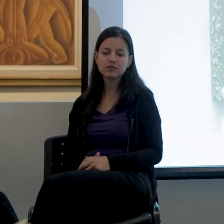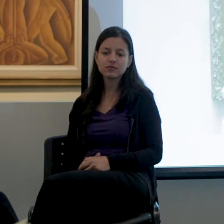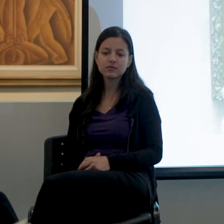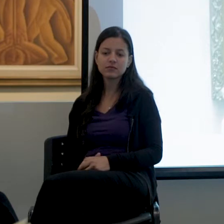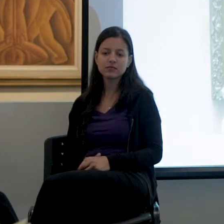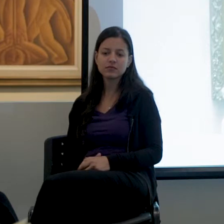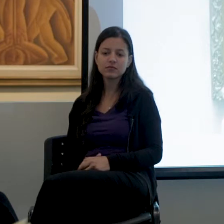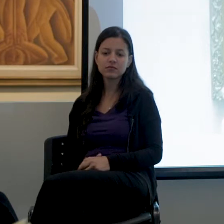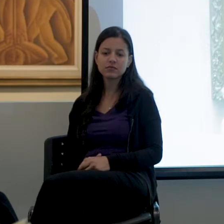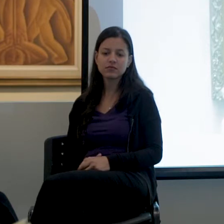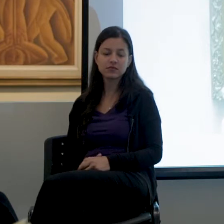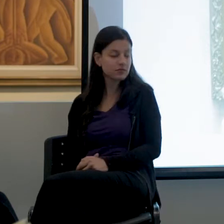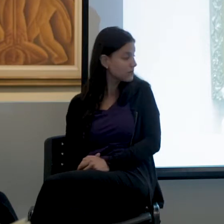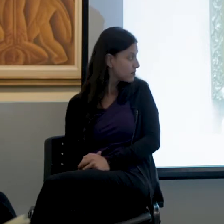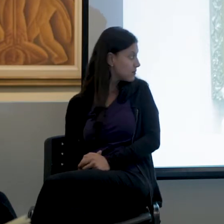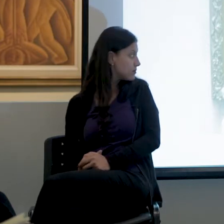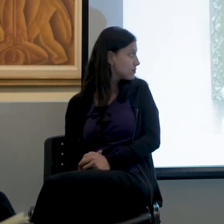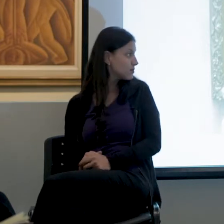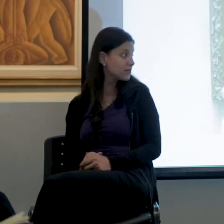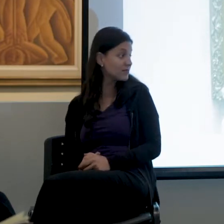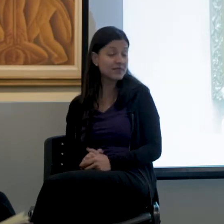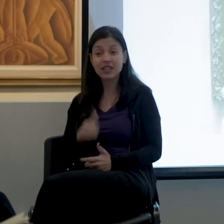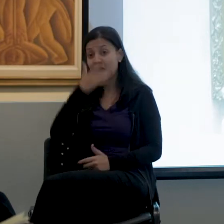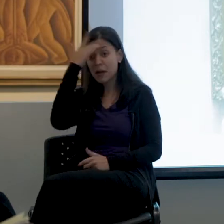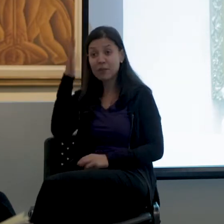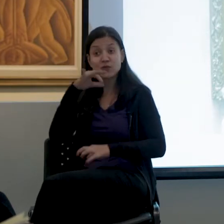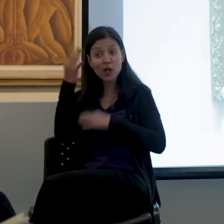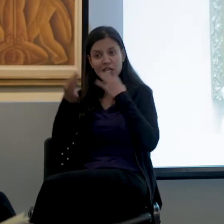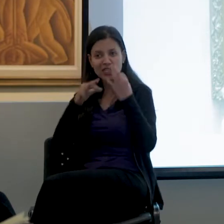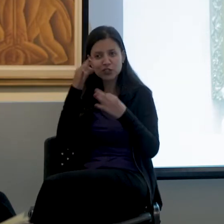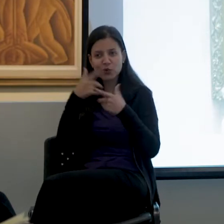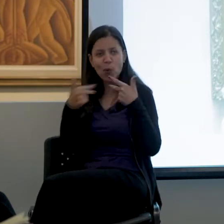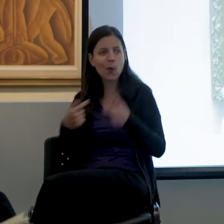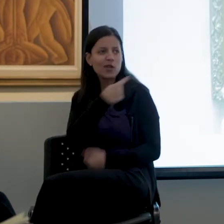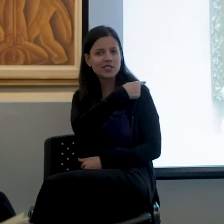Ora, caberá aos críticos defender coisas como esta.